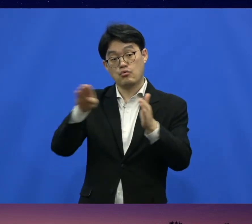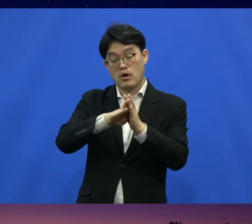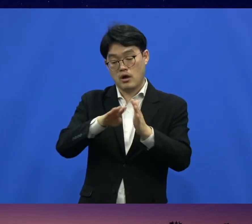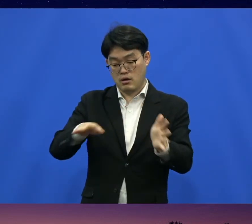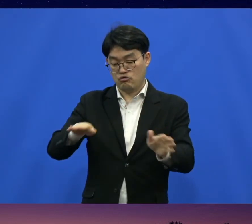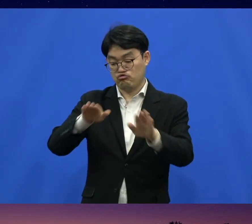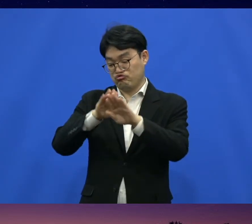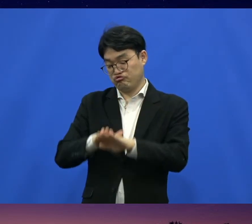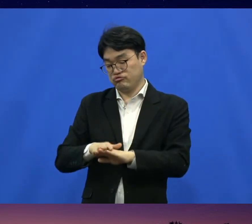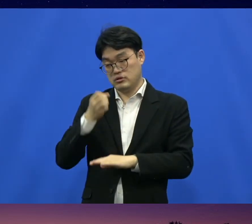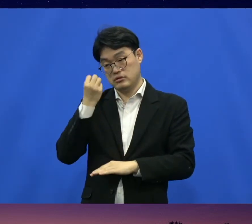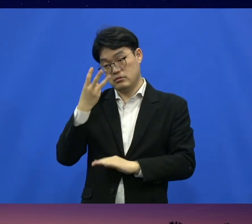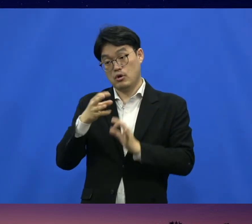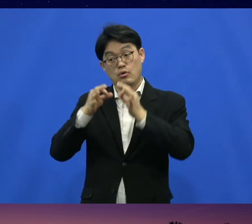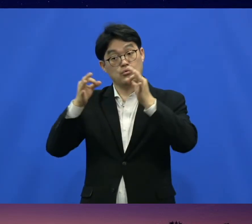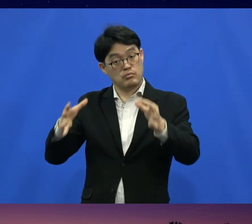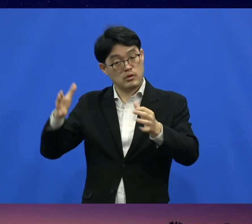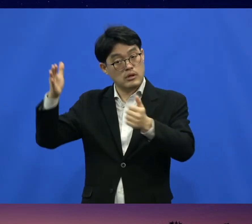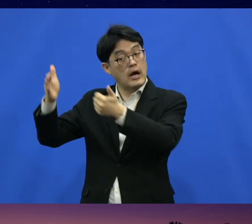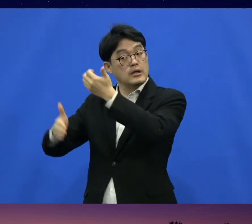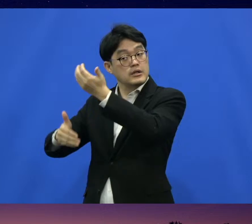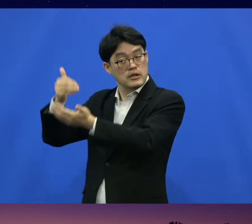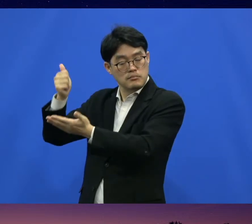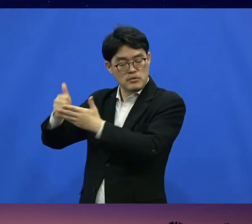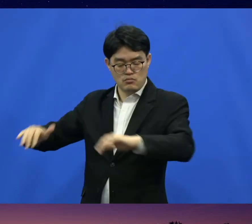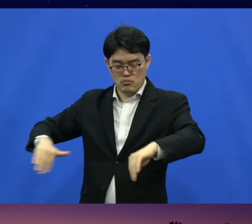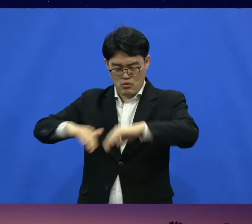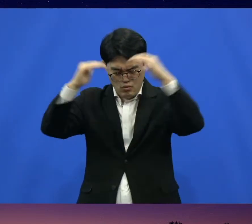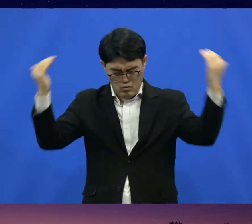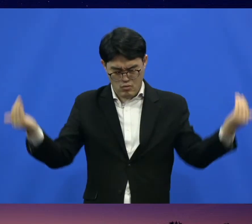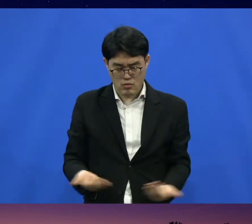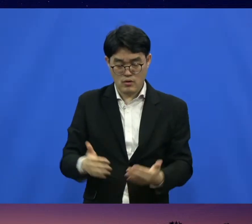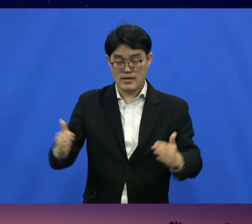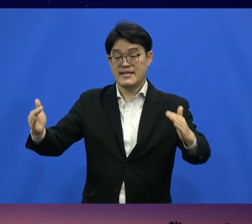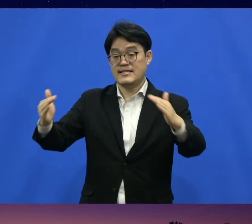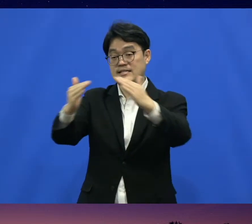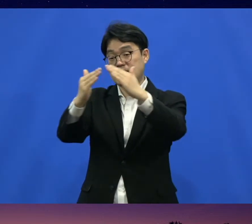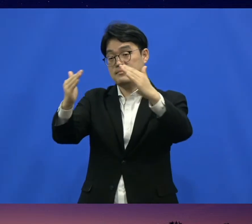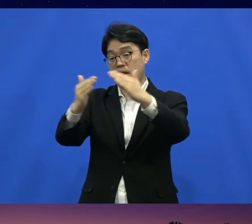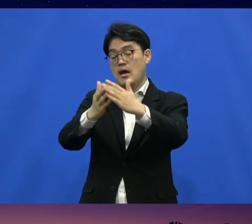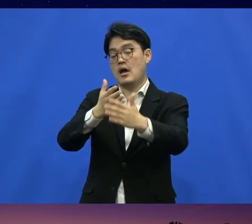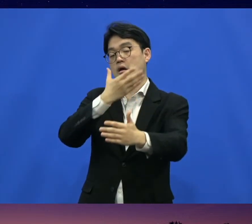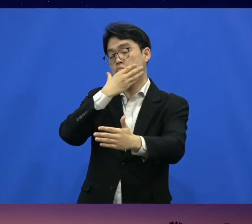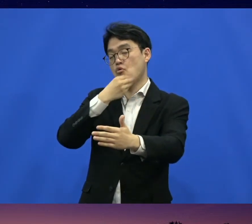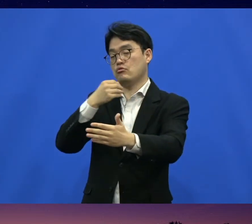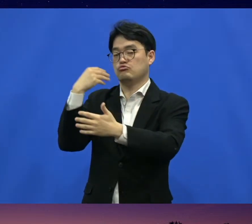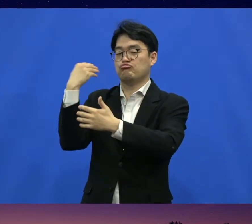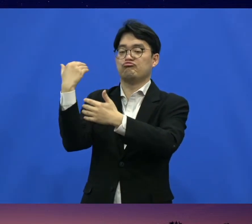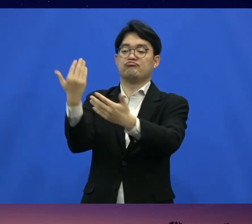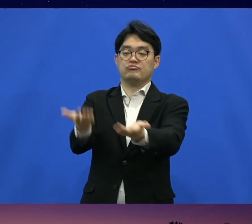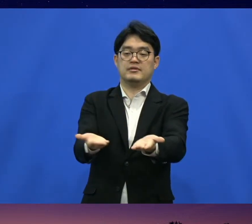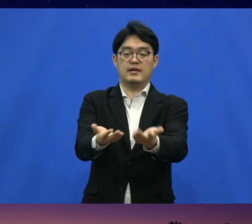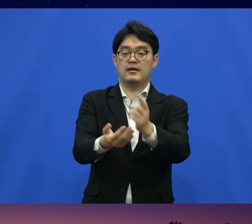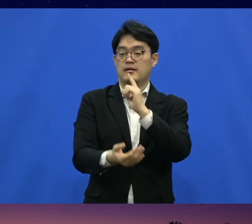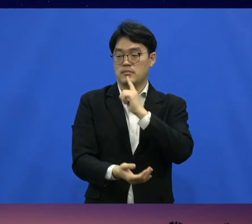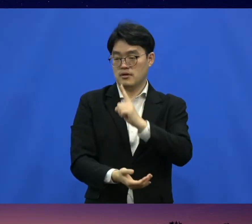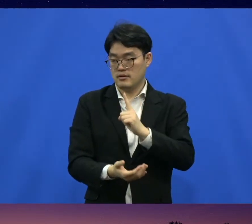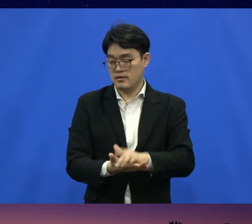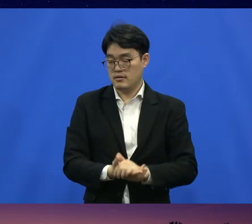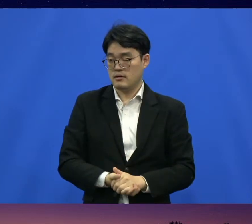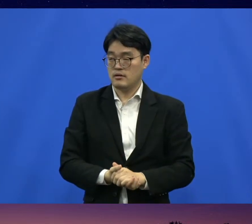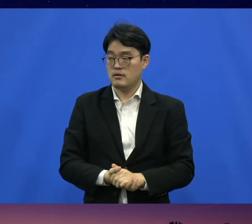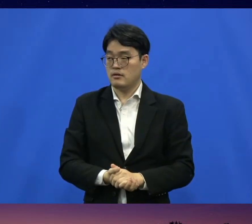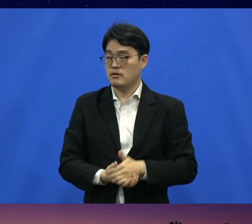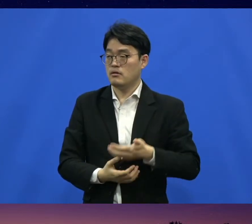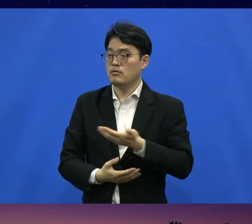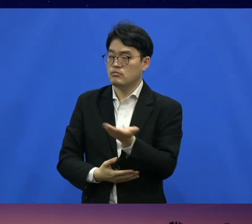동안 하나님이 그 온 집에 복을 내리셨다는 거예요. 혈통이 중요한 게